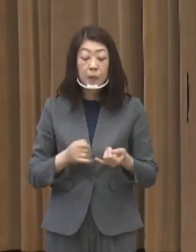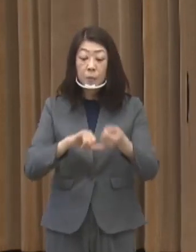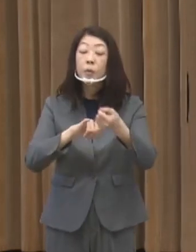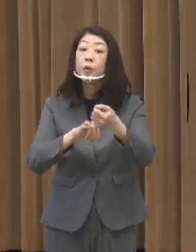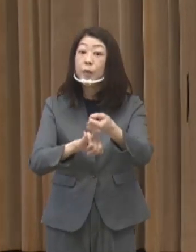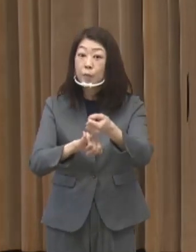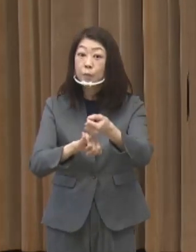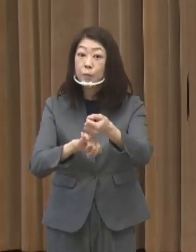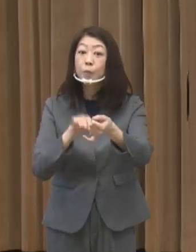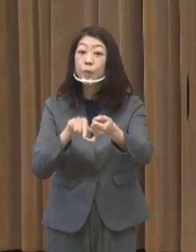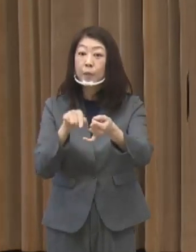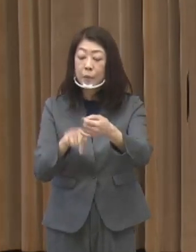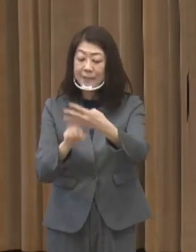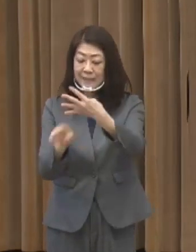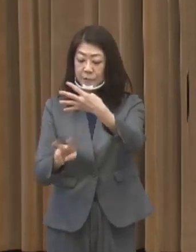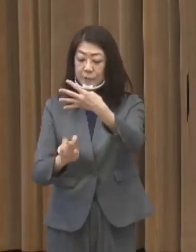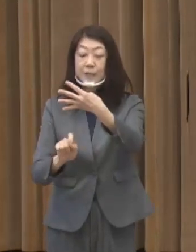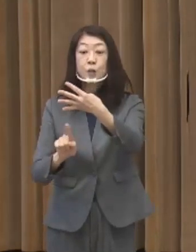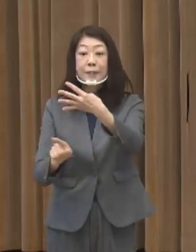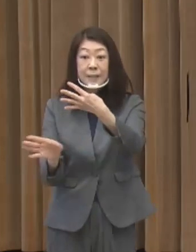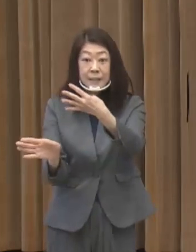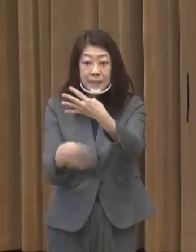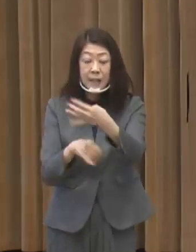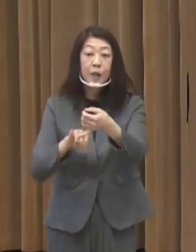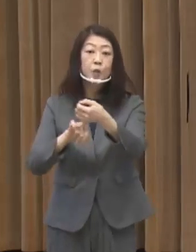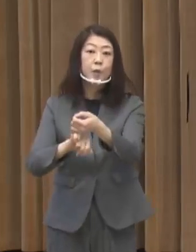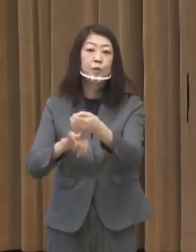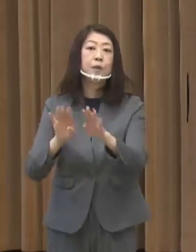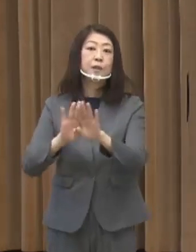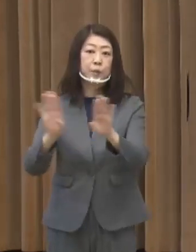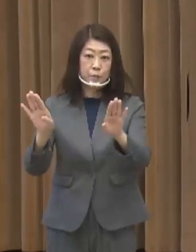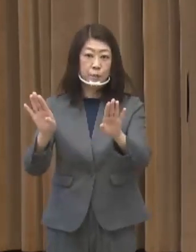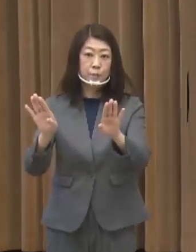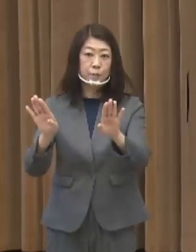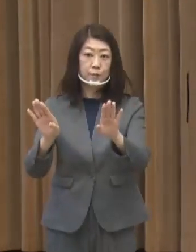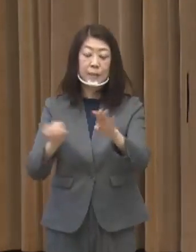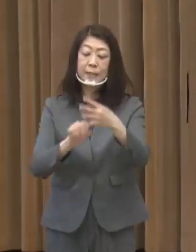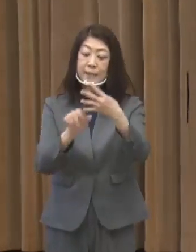は先ほど申し上げた4月21日から開始し、